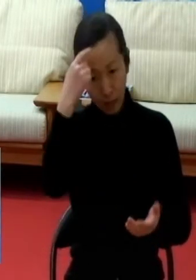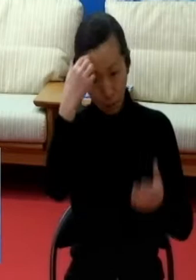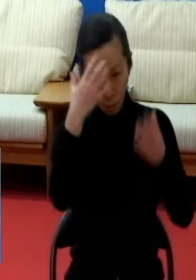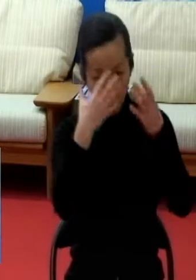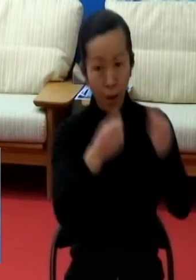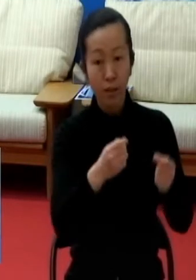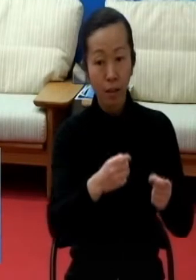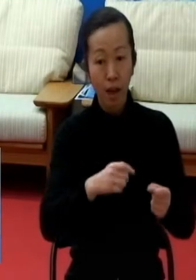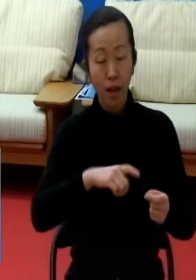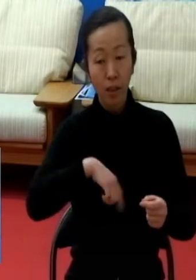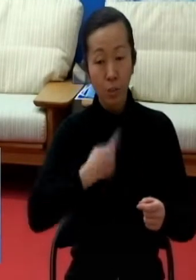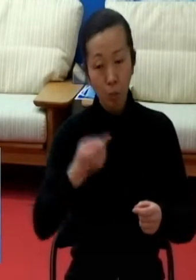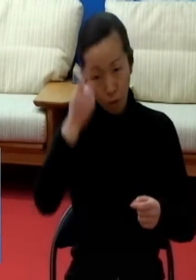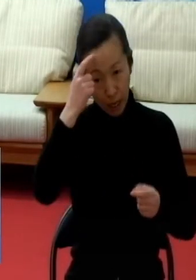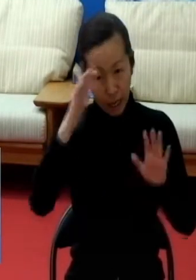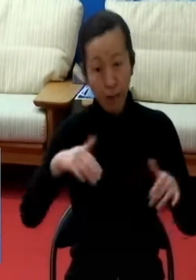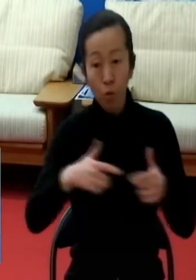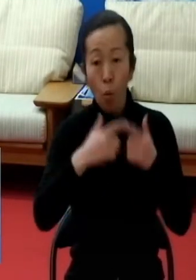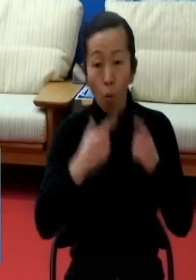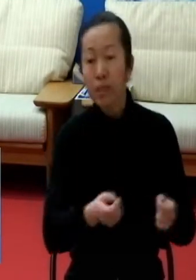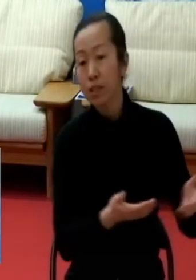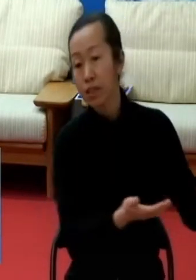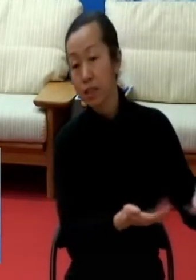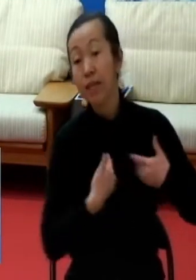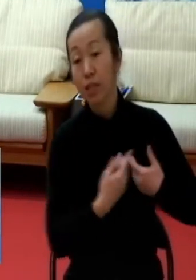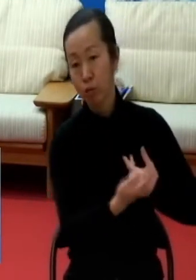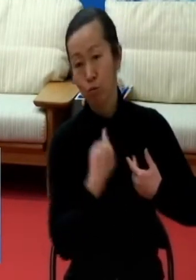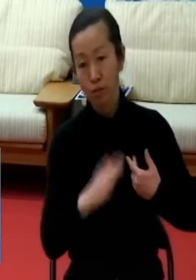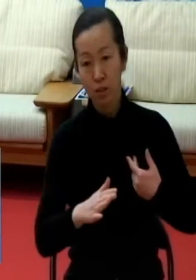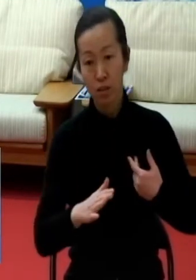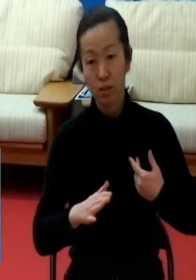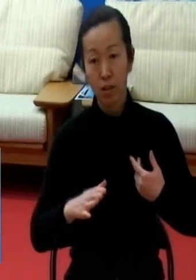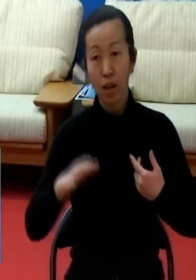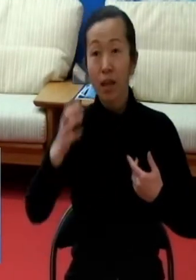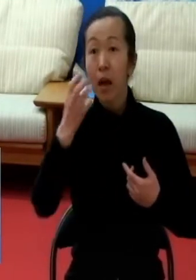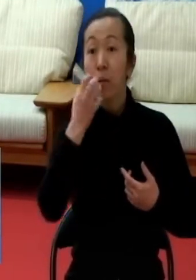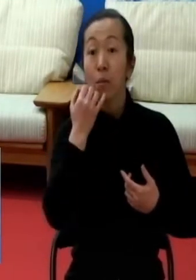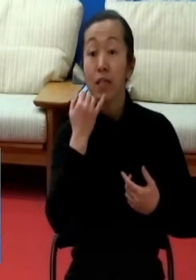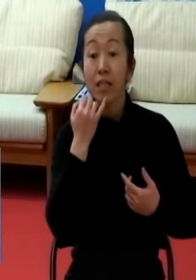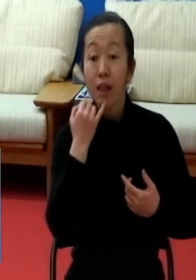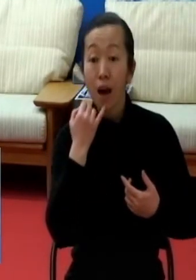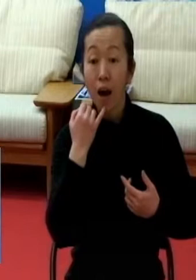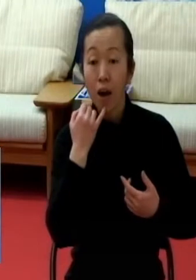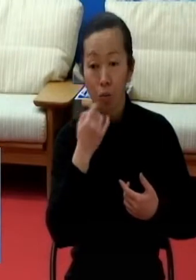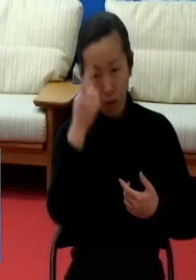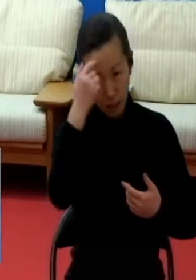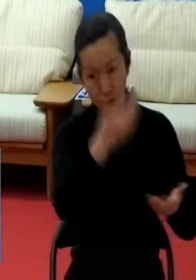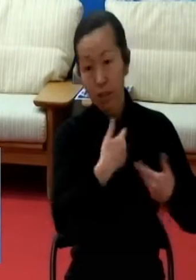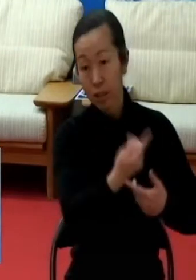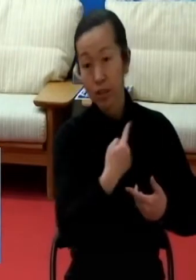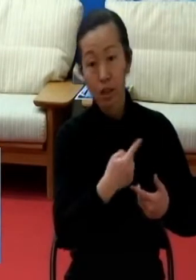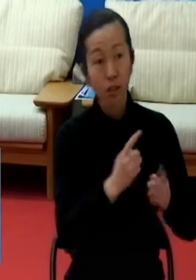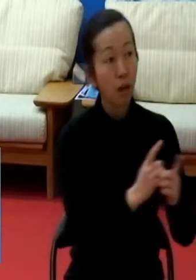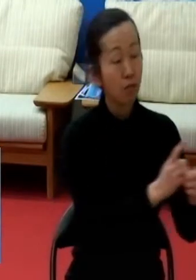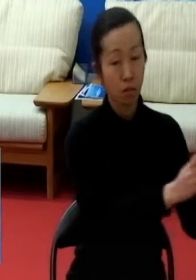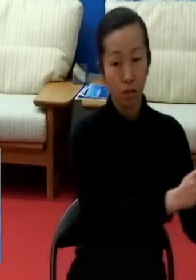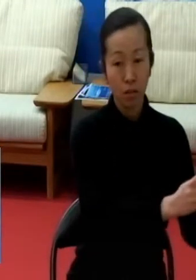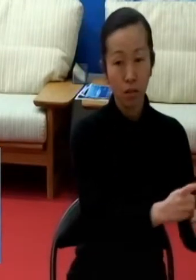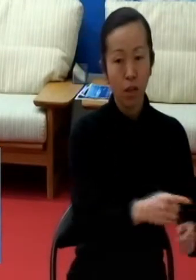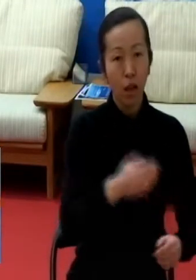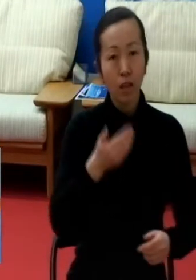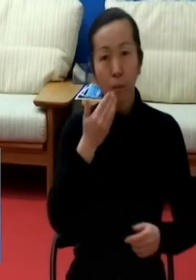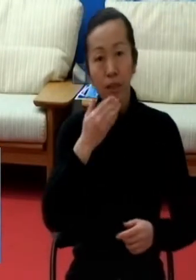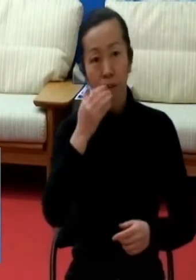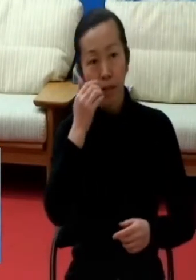っていれば悪魔が立ち去るんです。 아, 내가 막 미워하는 사람이 있다. 私が嫌いな人がいる。 예, 그러면요, 그 사람을 내가 좋아해버리면 마귀는